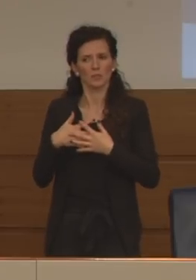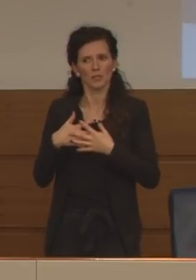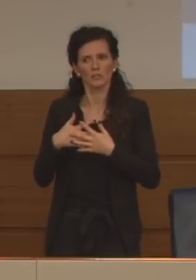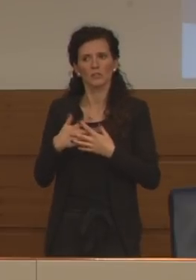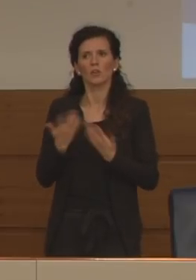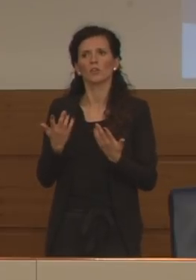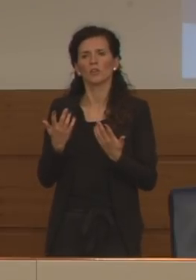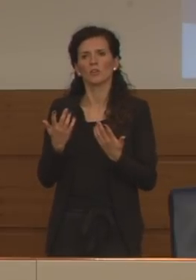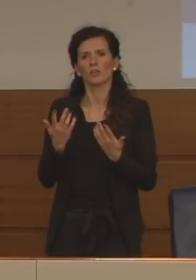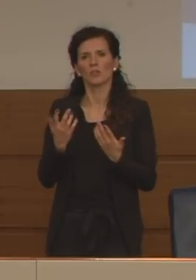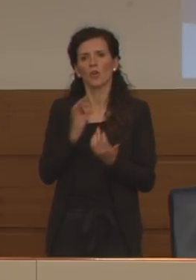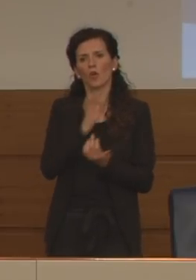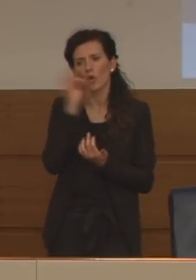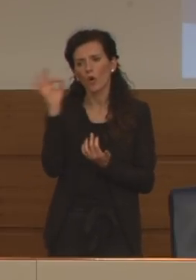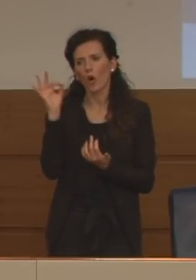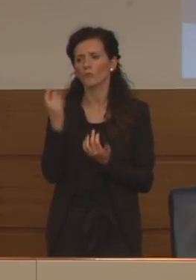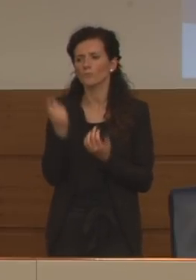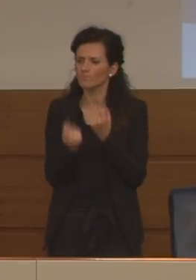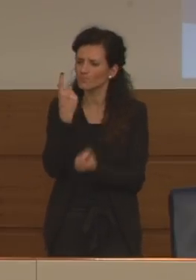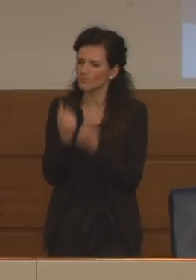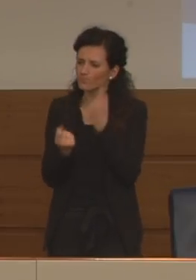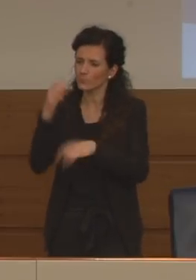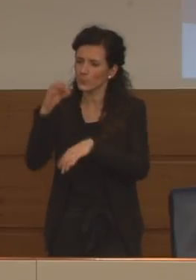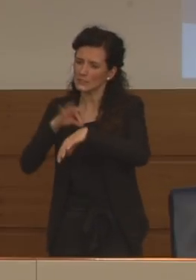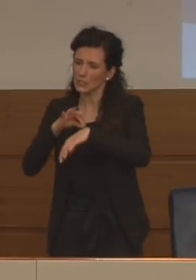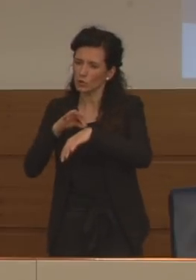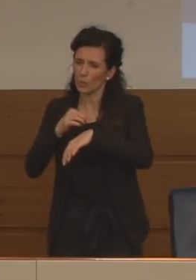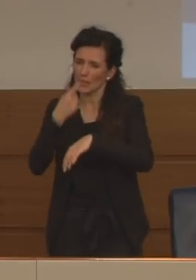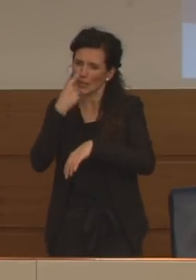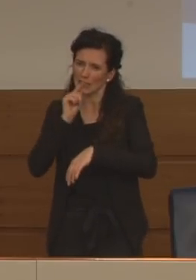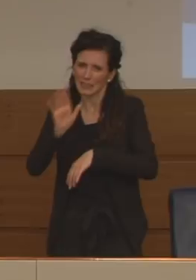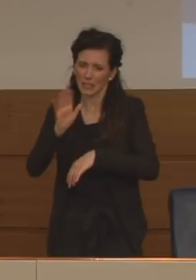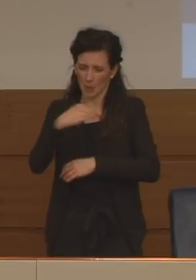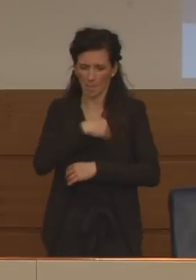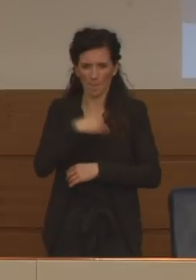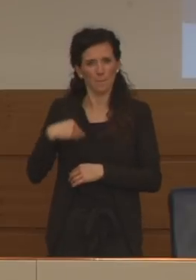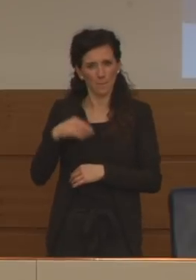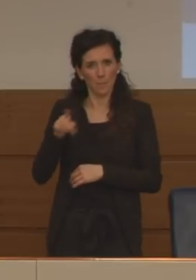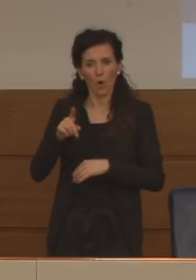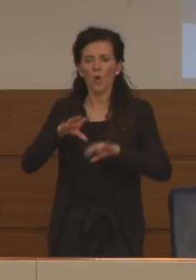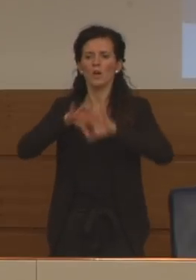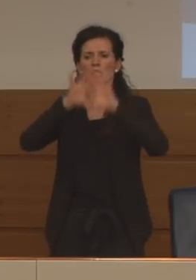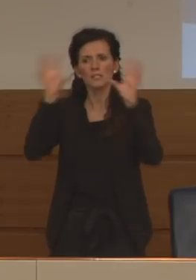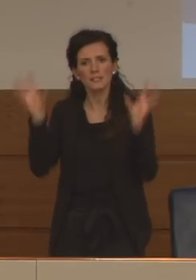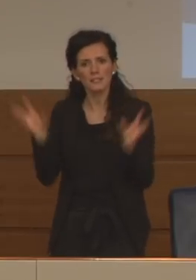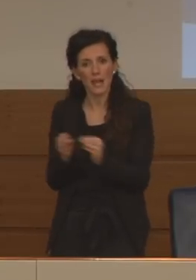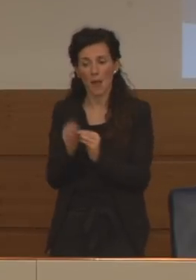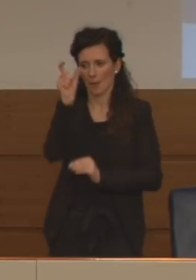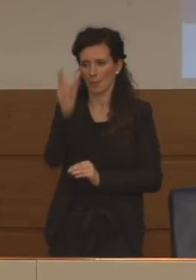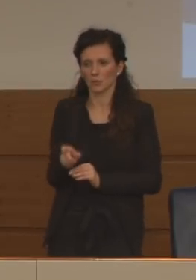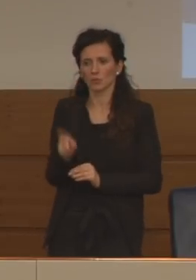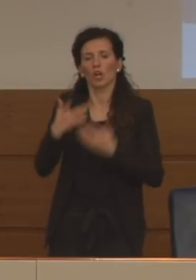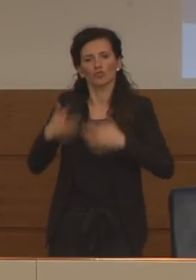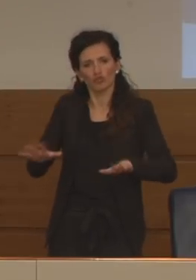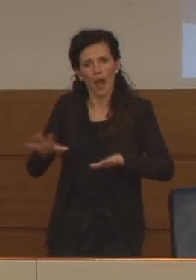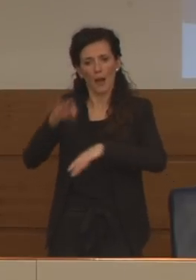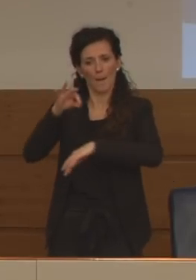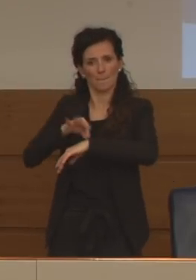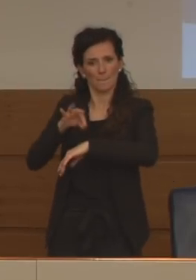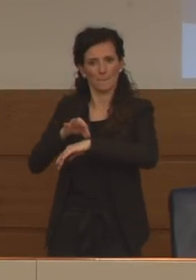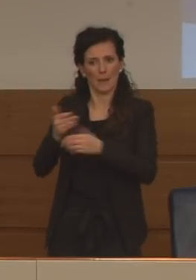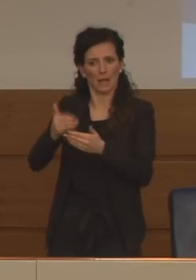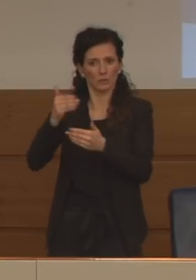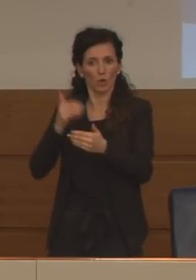sintomatologie di di questo tipo che vanno a sommarsi su pazienti magari